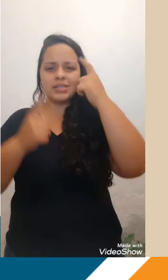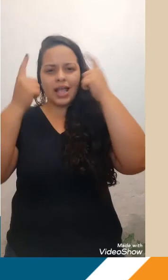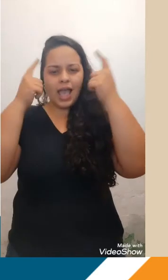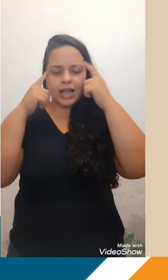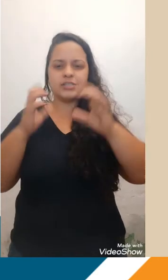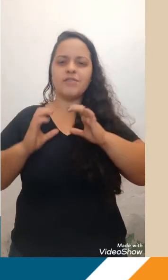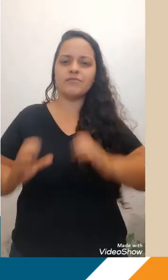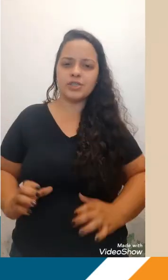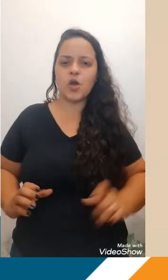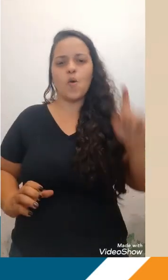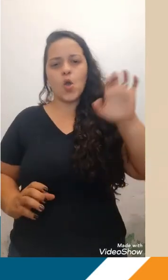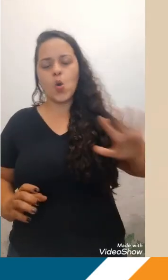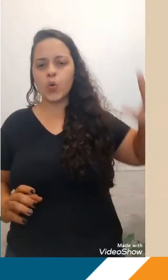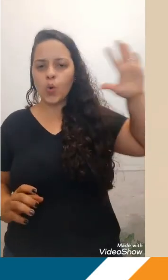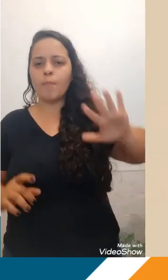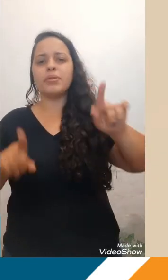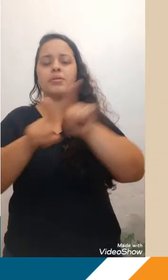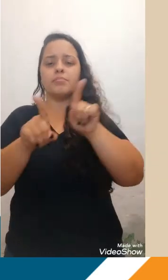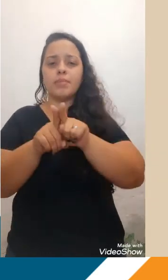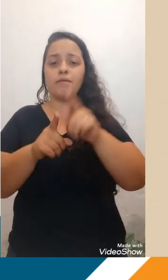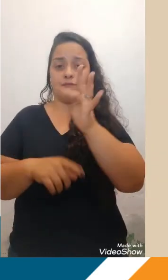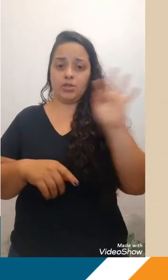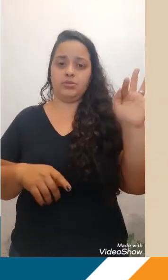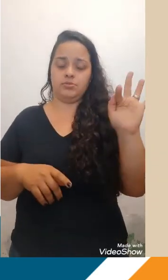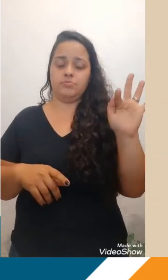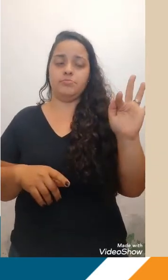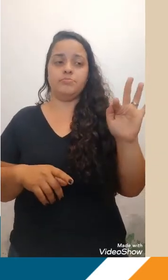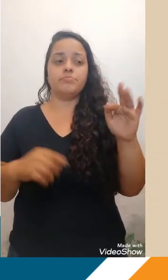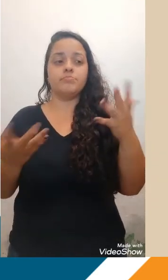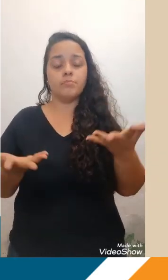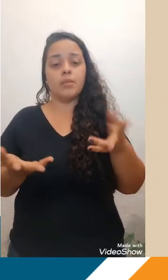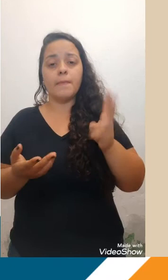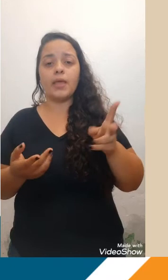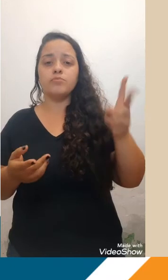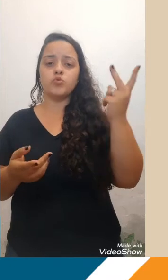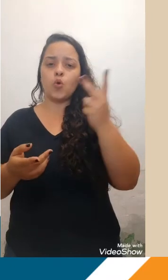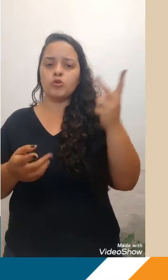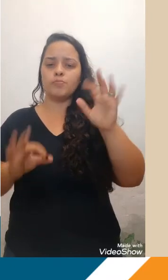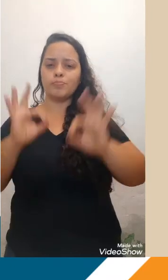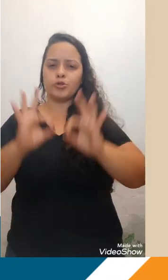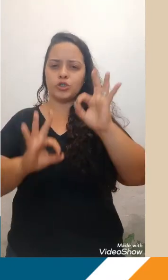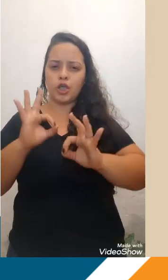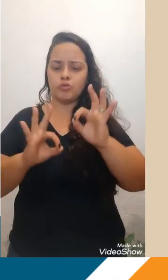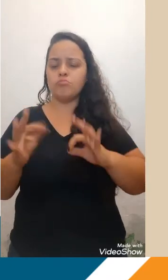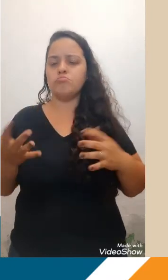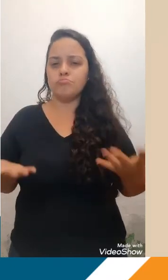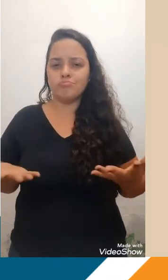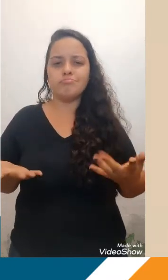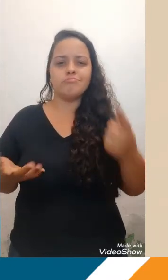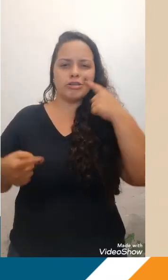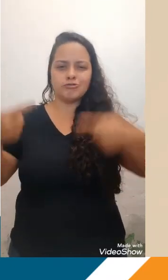ideias de civilização da Europa e, inclusive, da França. Esses foram os dois projetos de Estado